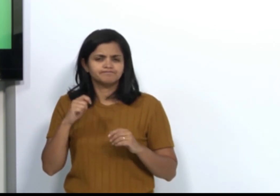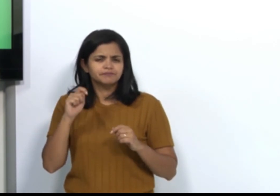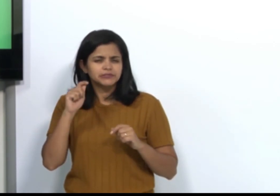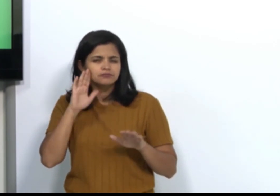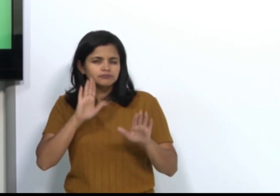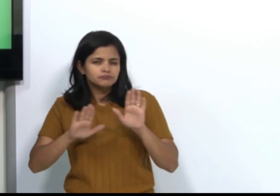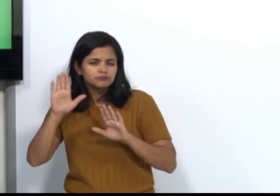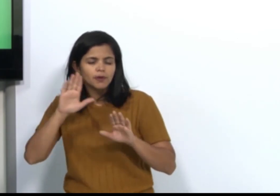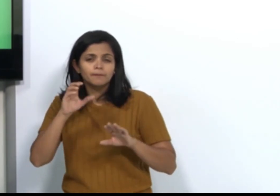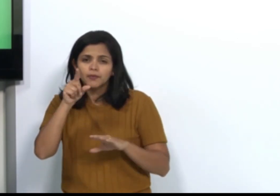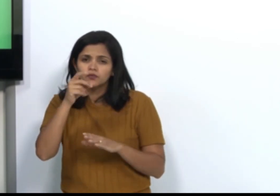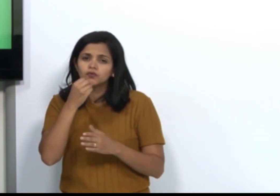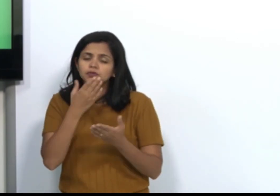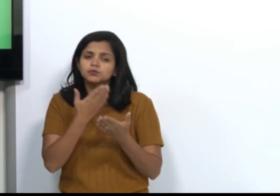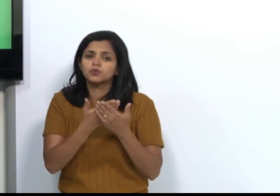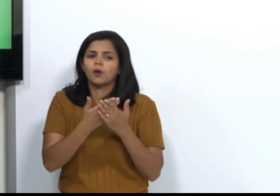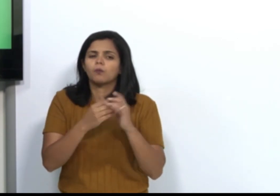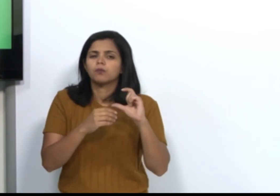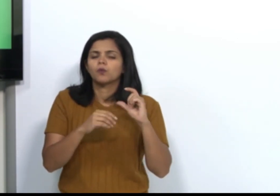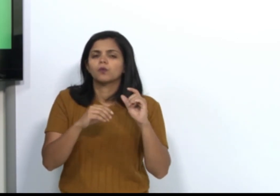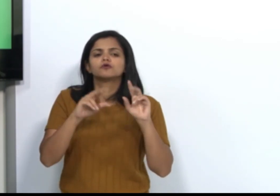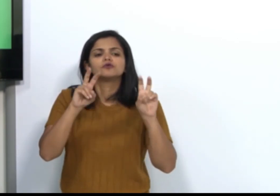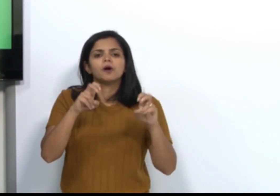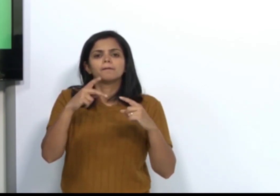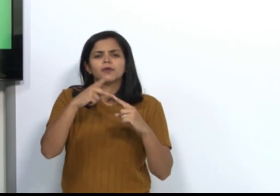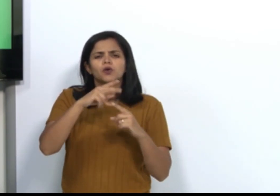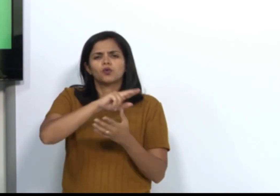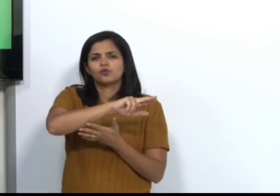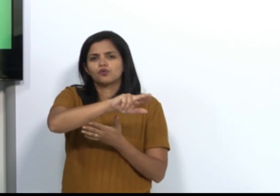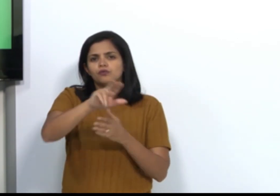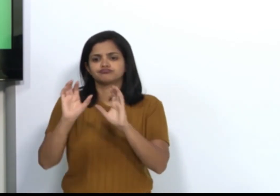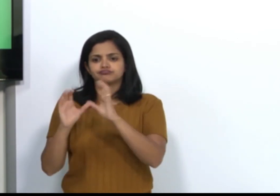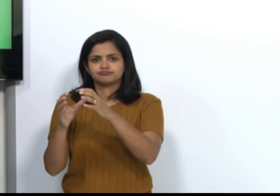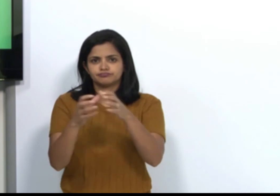Então, tenham cuidado para não confundir. Estudem esses pronomes.